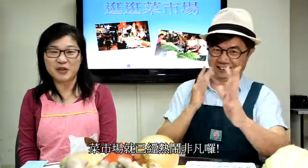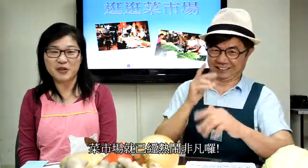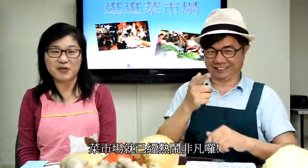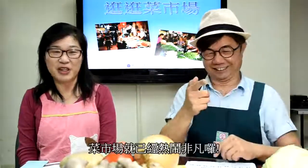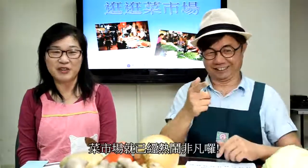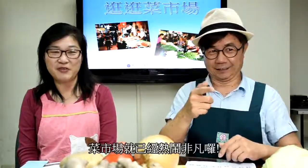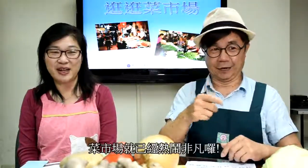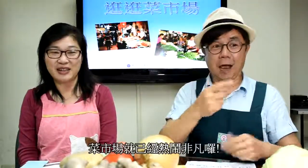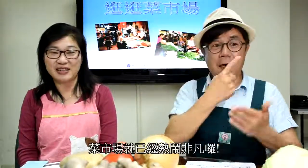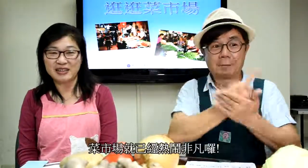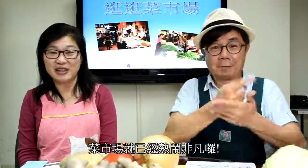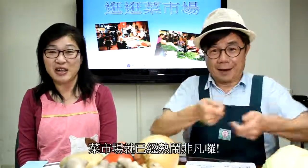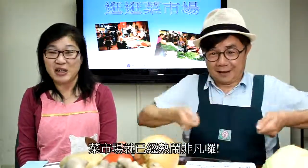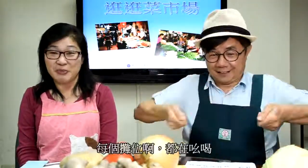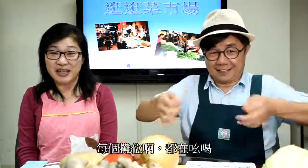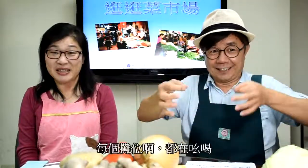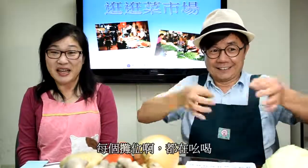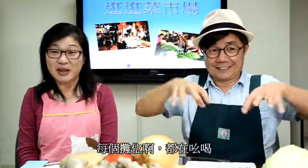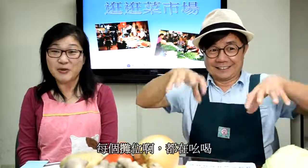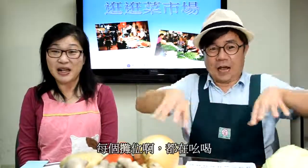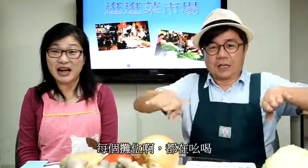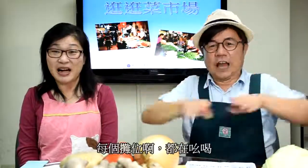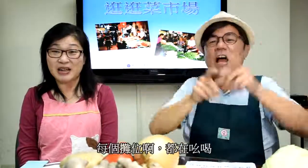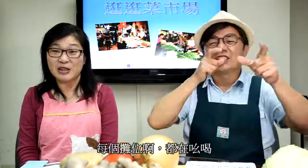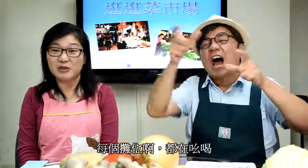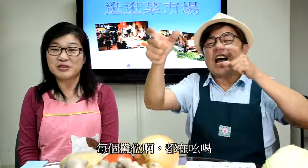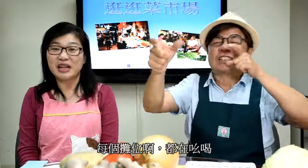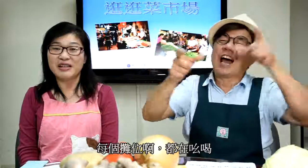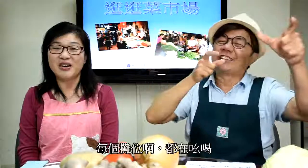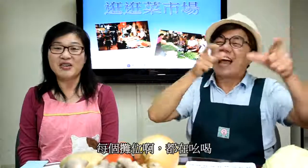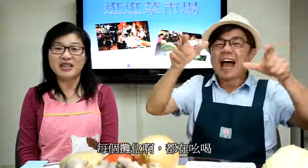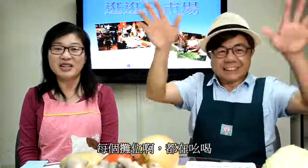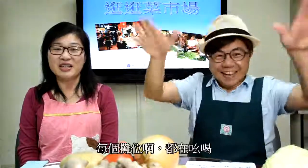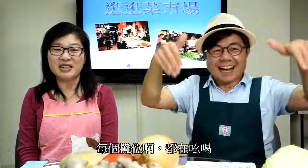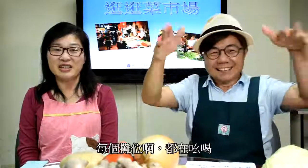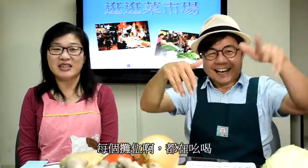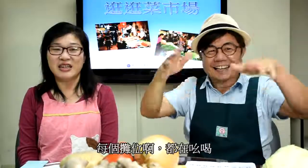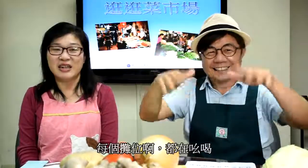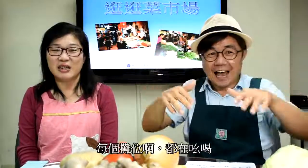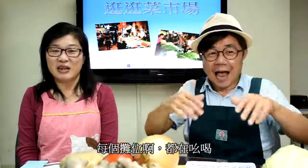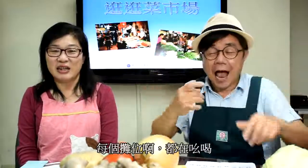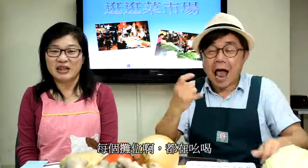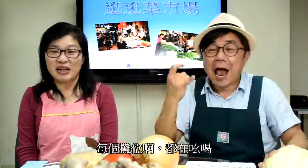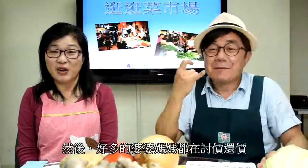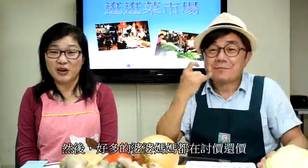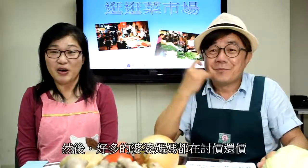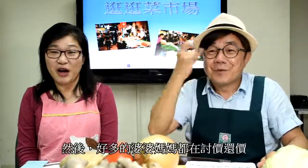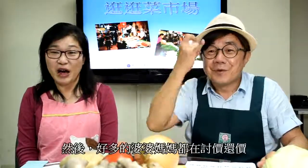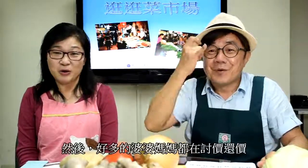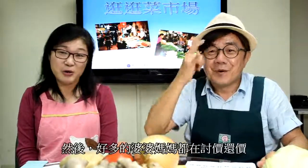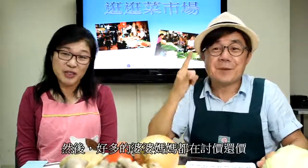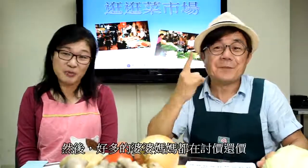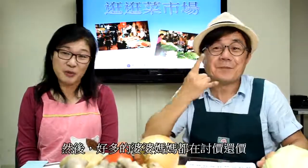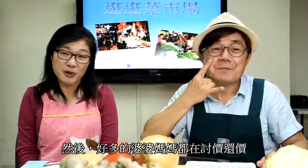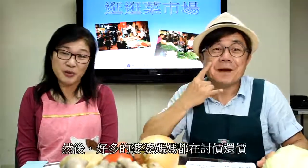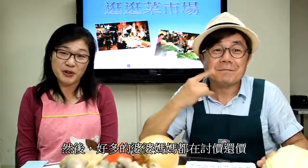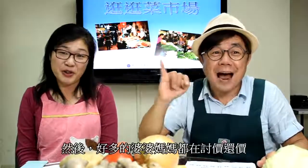非凡了，每个摊位啊都在吆喝，然后好多的婆婆妈